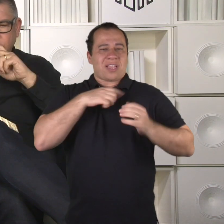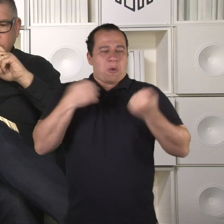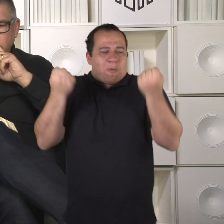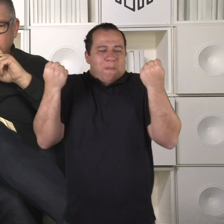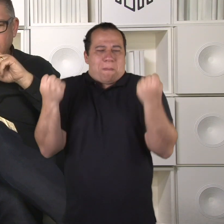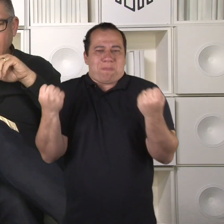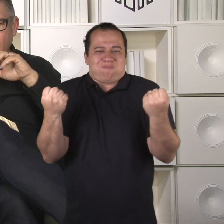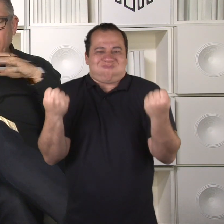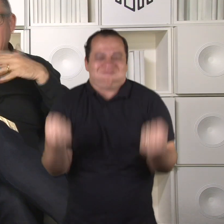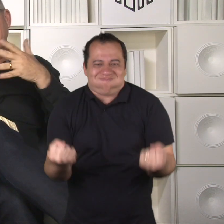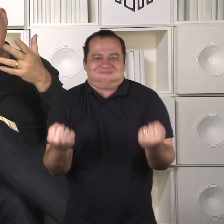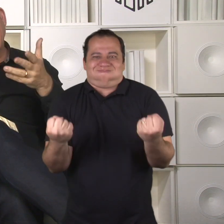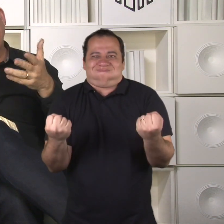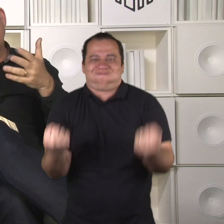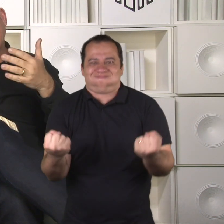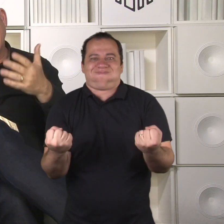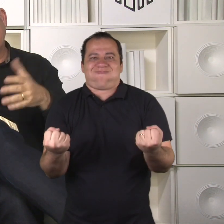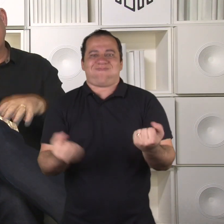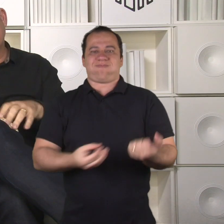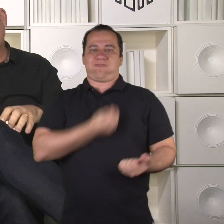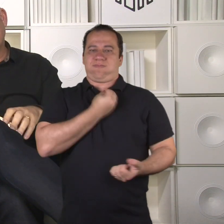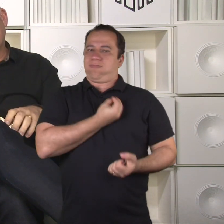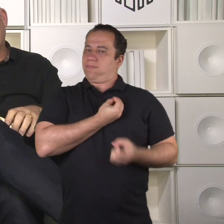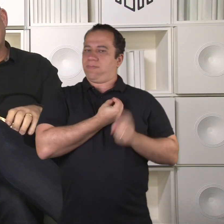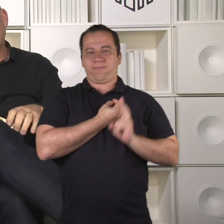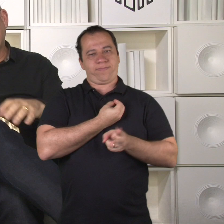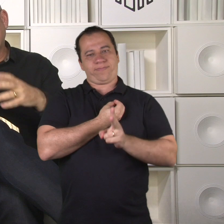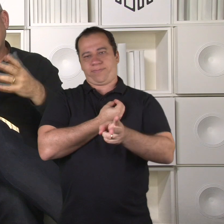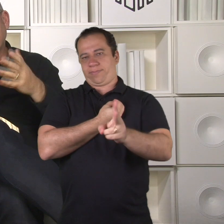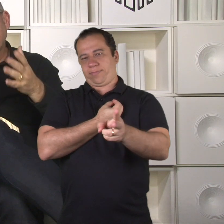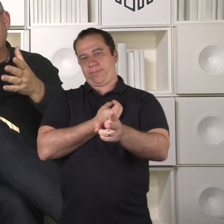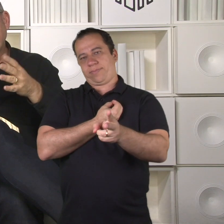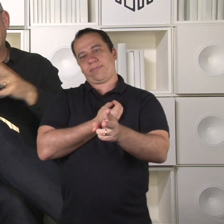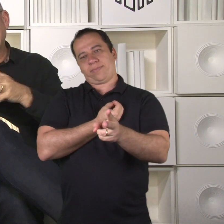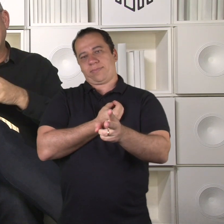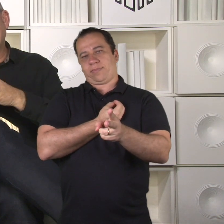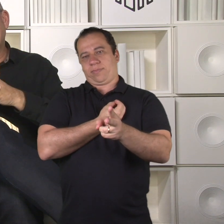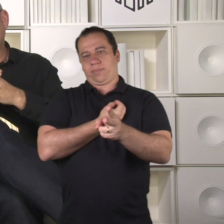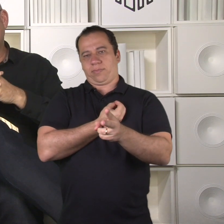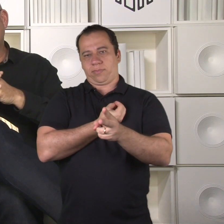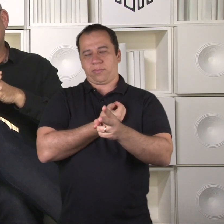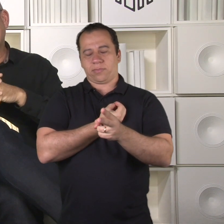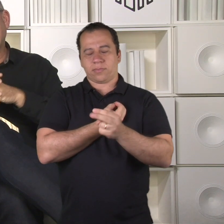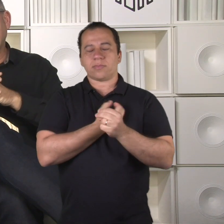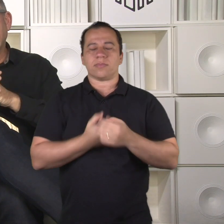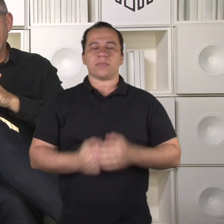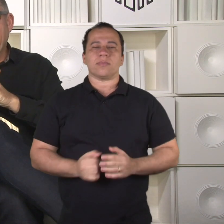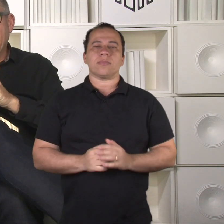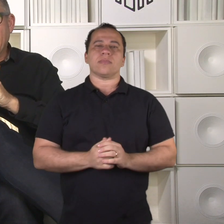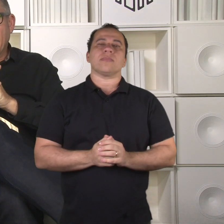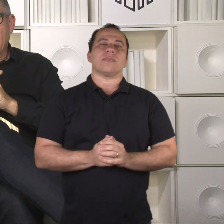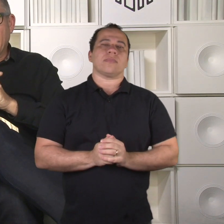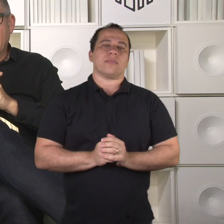o Brennan Manning diz, é algo muito, muito importante. Ele diz